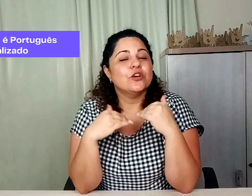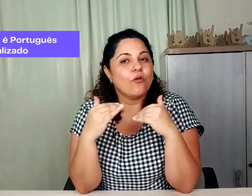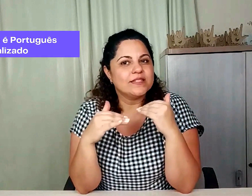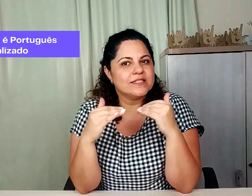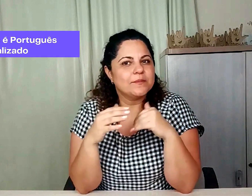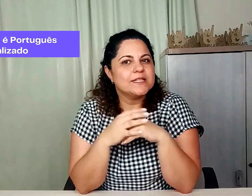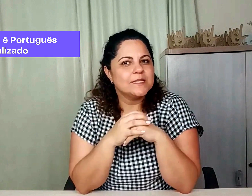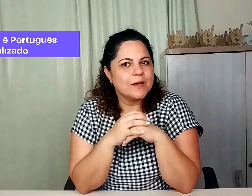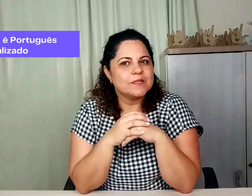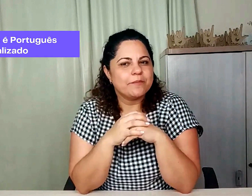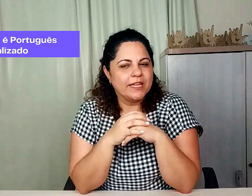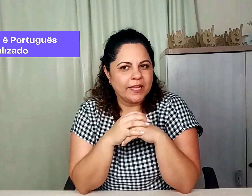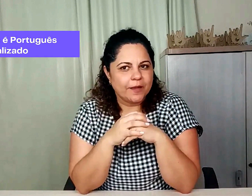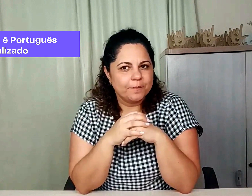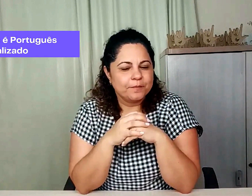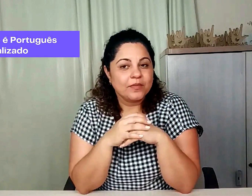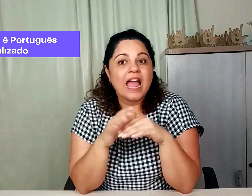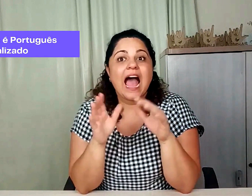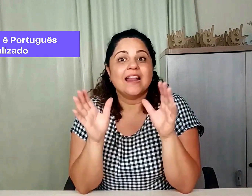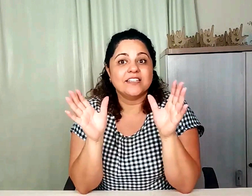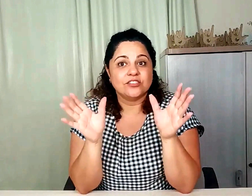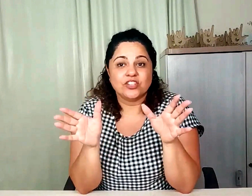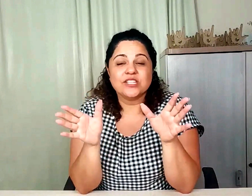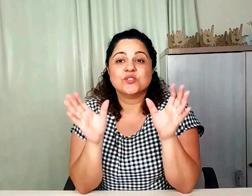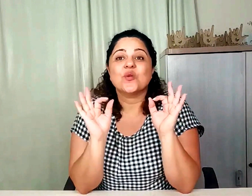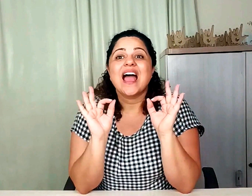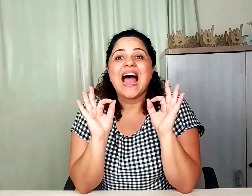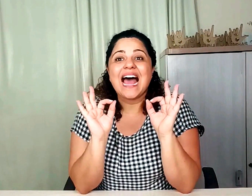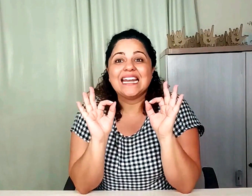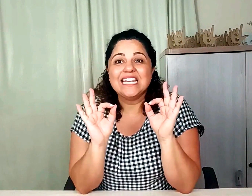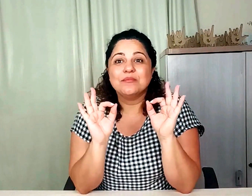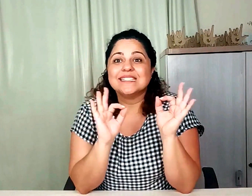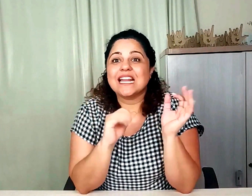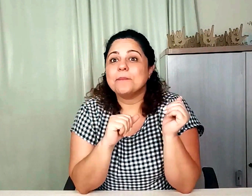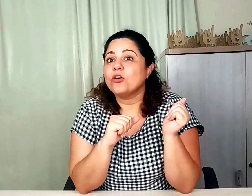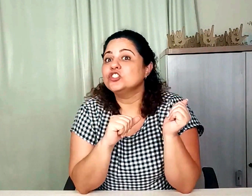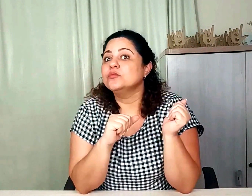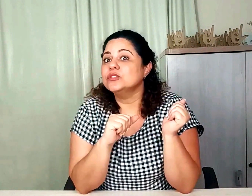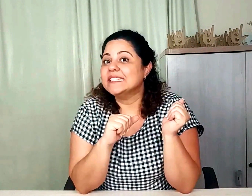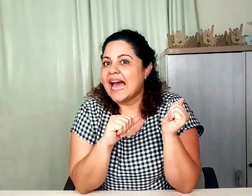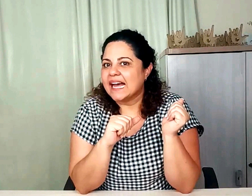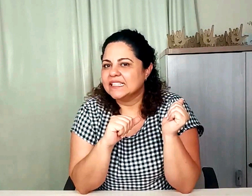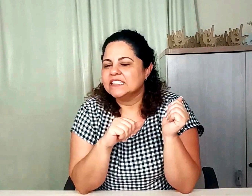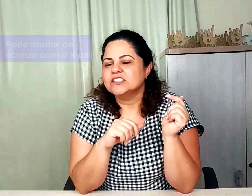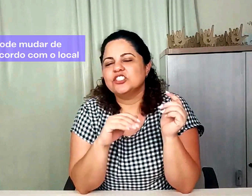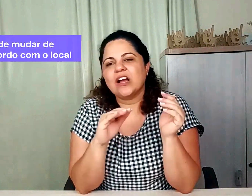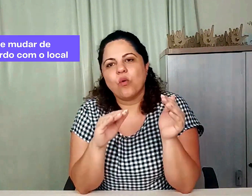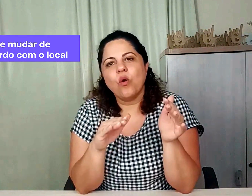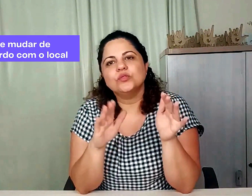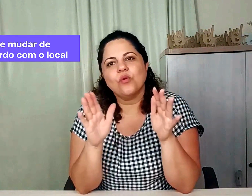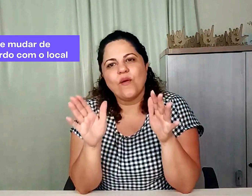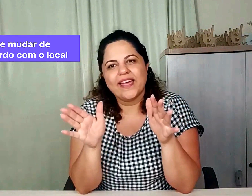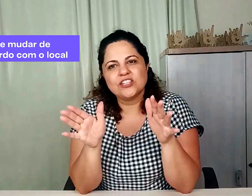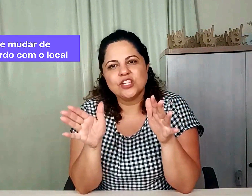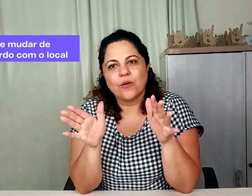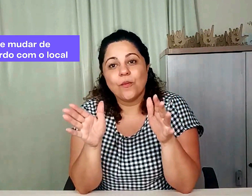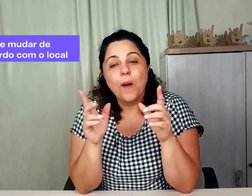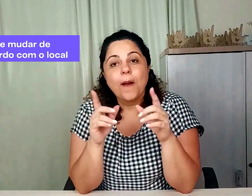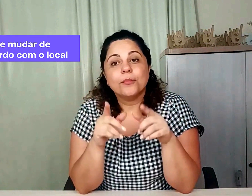coisas que precisamos aprender. Além disso, a Libras ela pode mudar de acordo com a região. Por